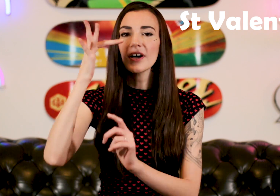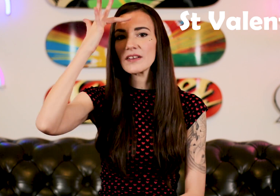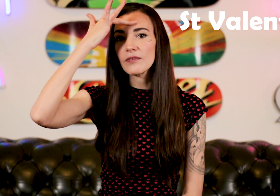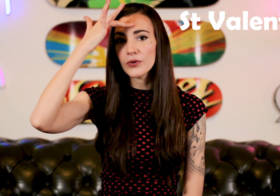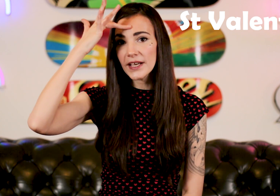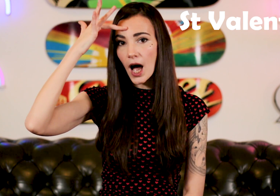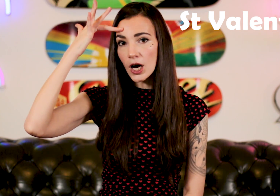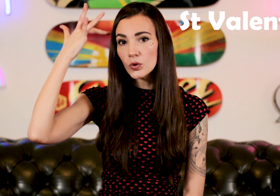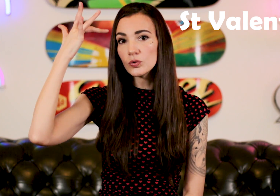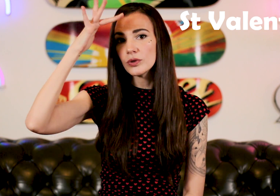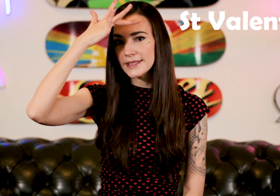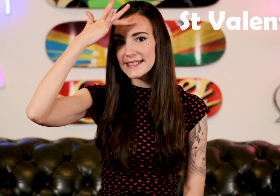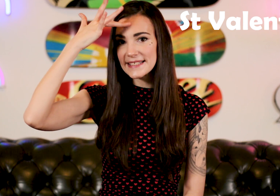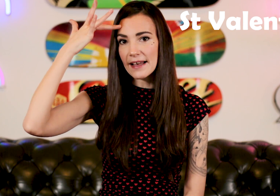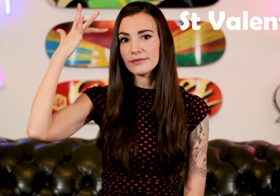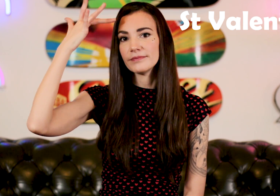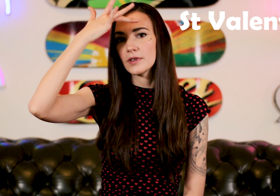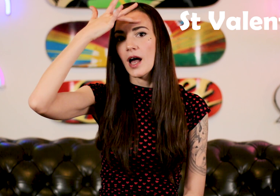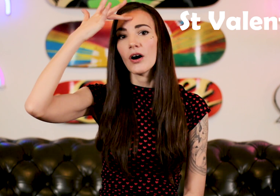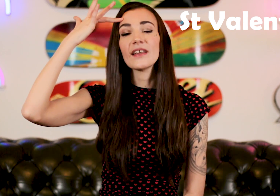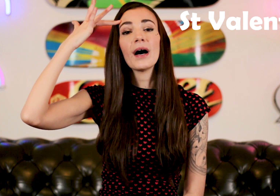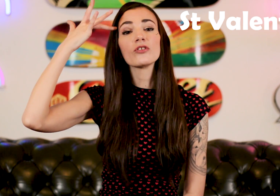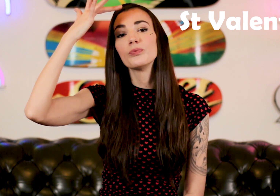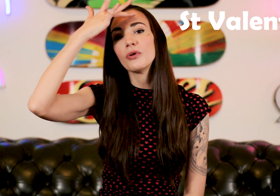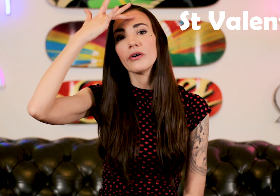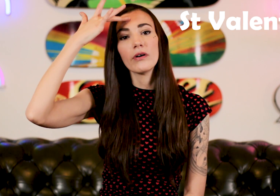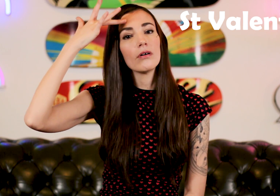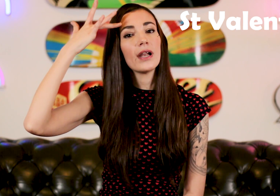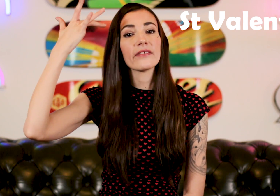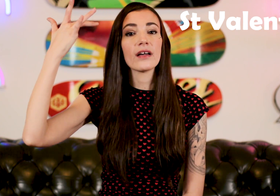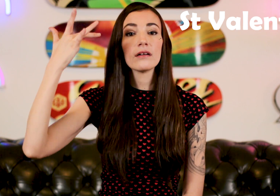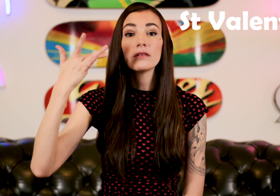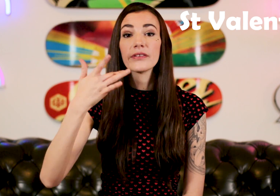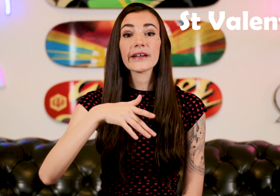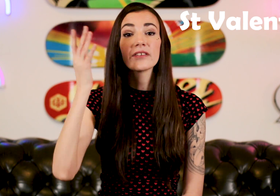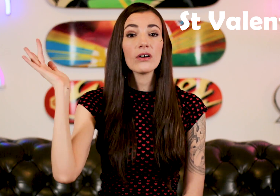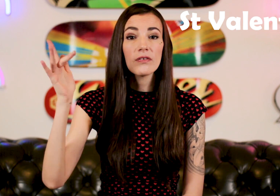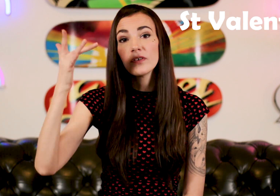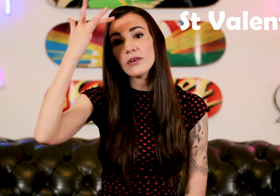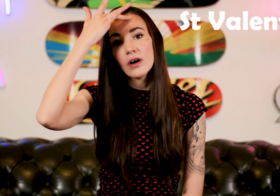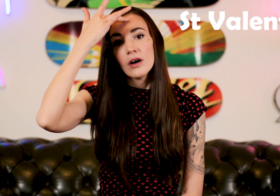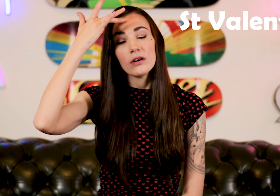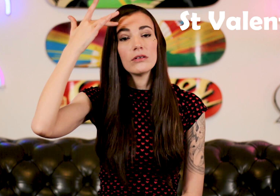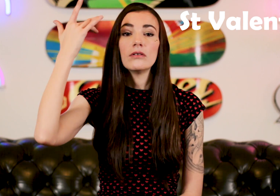qui vient frotter un coup Saint. Alors ça marche pour la Saint-Christophe,